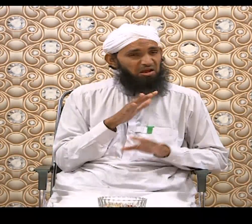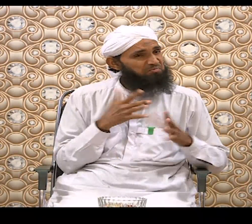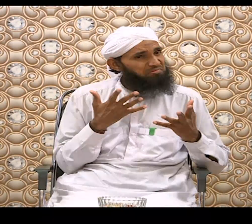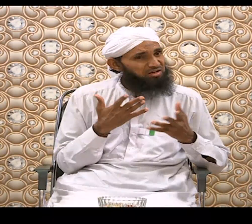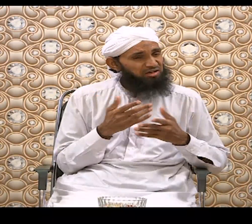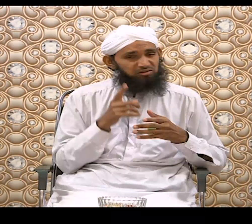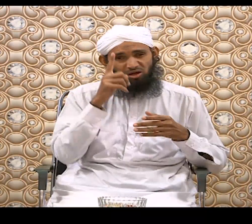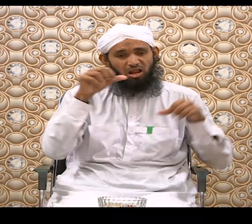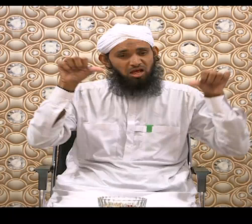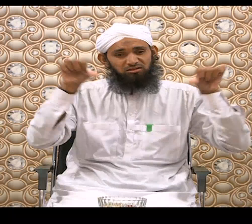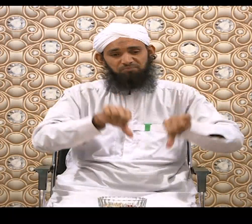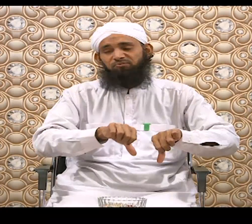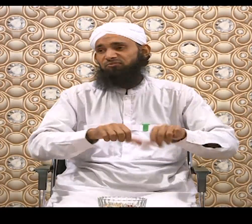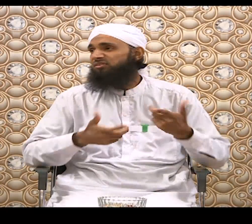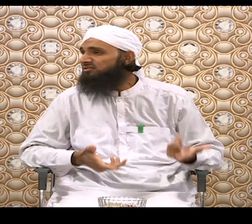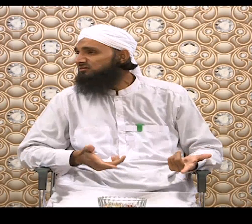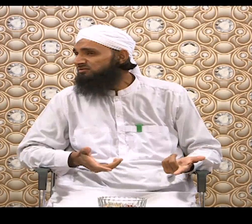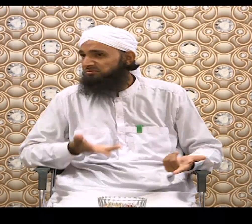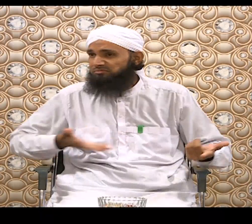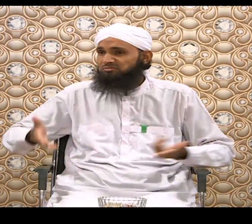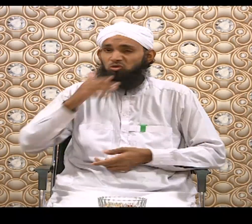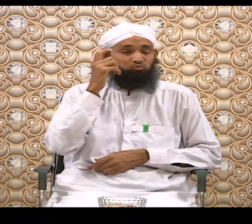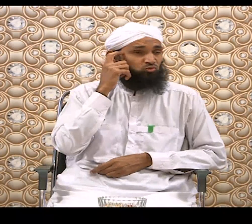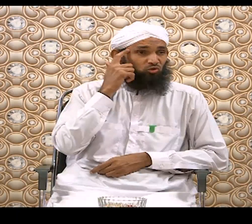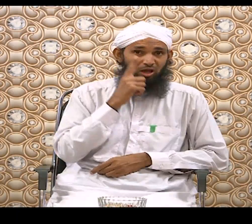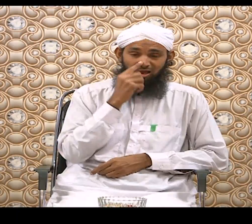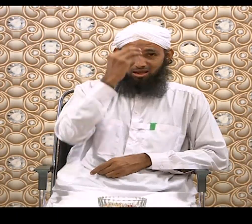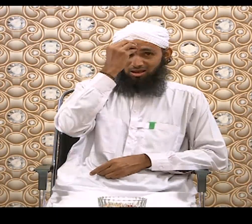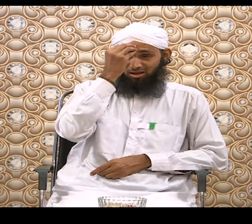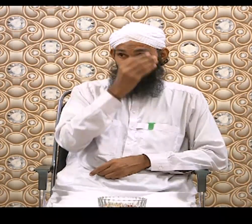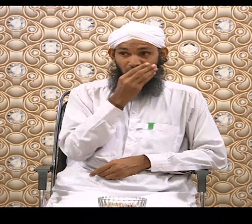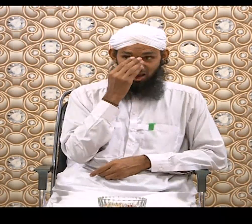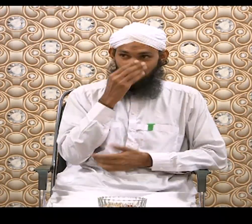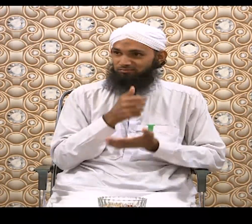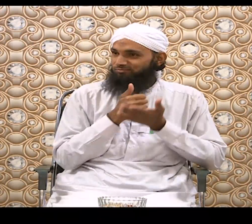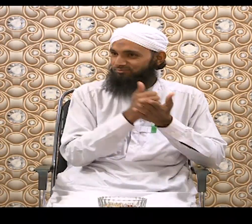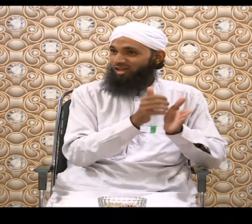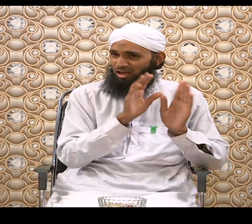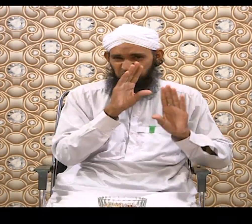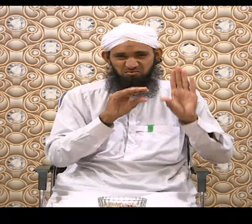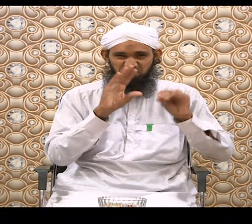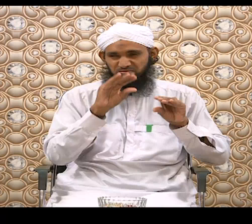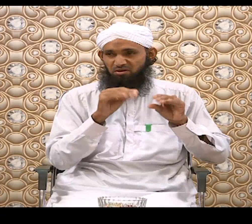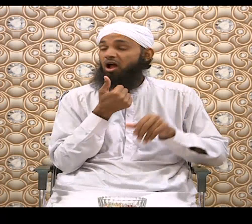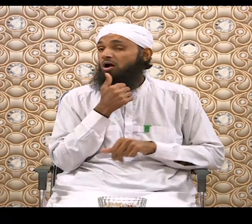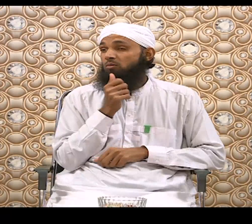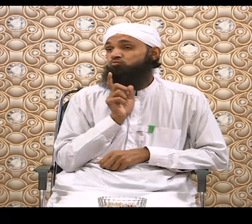معاشرے میں عموماً والدہ کو تو پھر کسی قدر اہمیت دی جاتی ہے مگر بدقسمتی سے والد صاحب کو